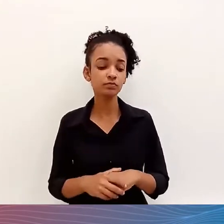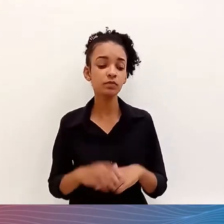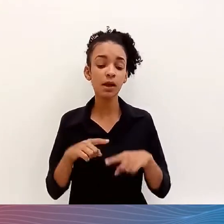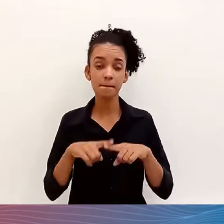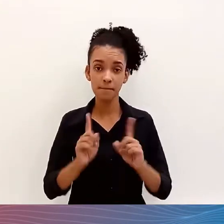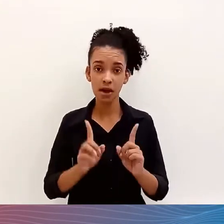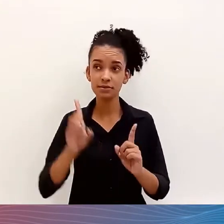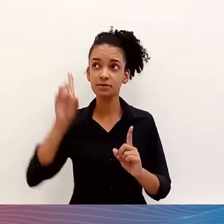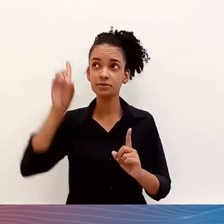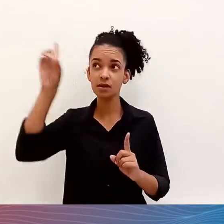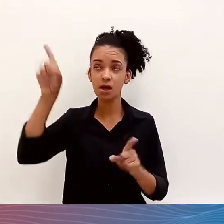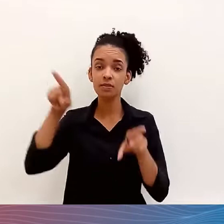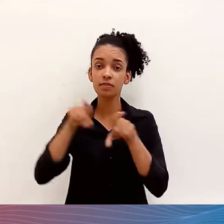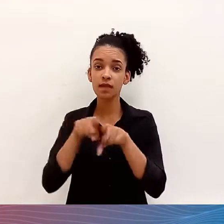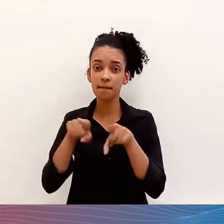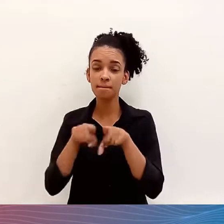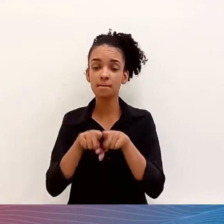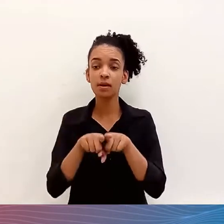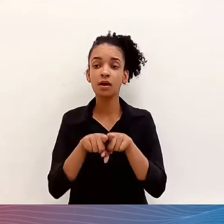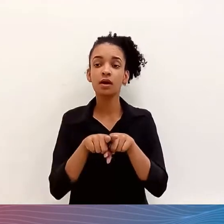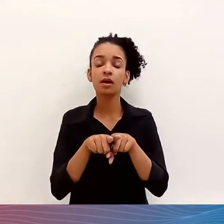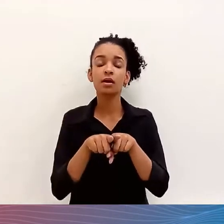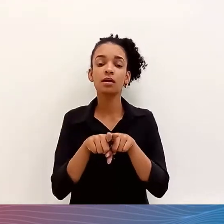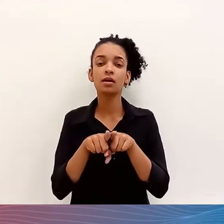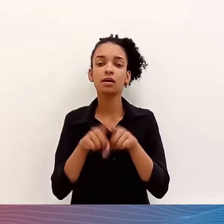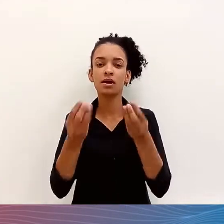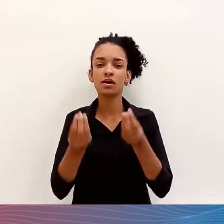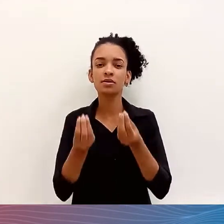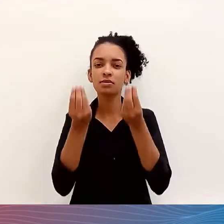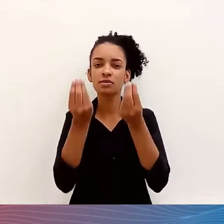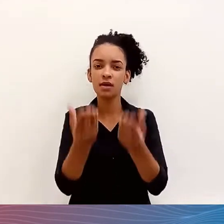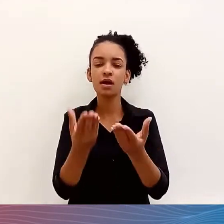Graças a Deus que no corpo de Cristo tem você.